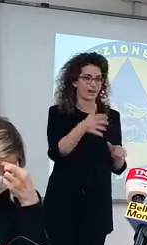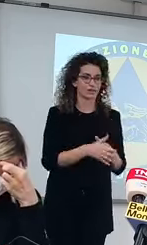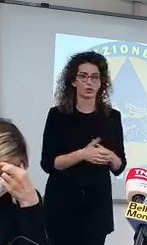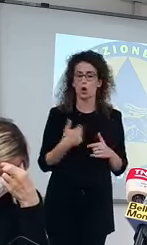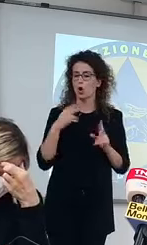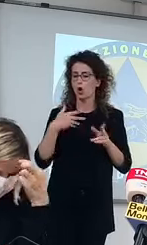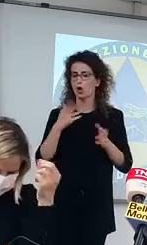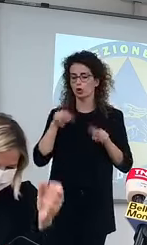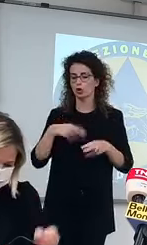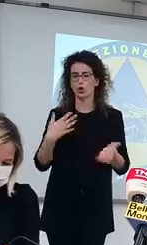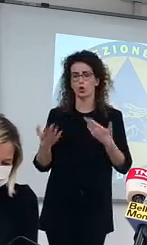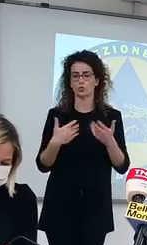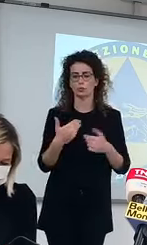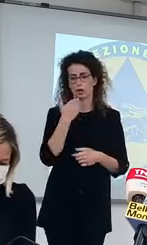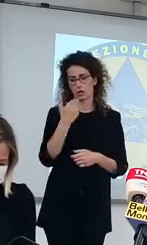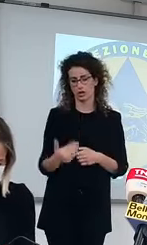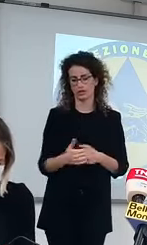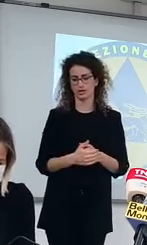Immediatamente. Grazie.